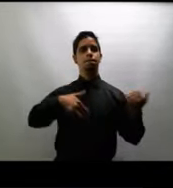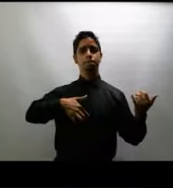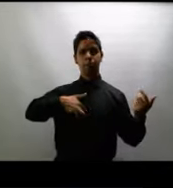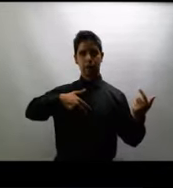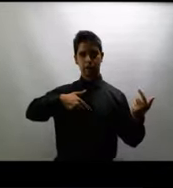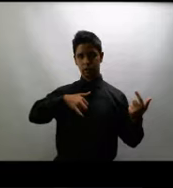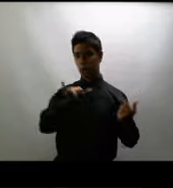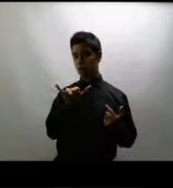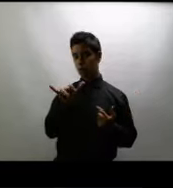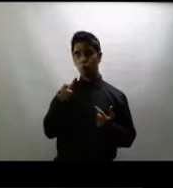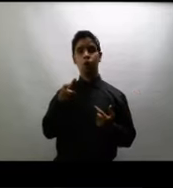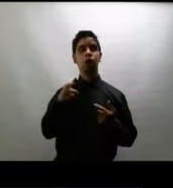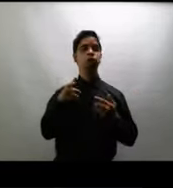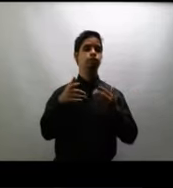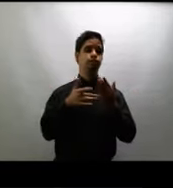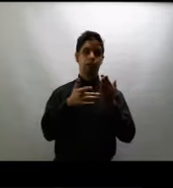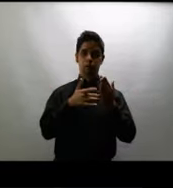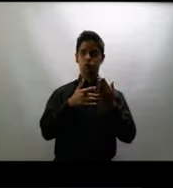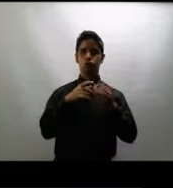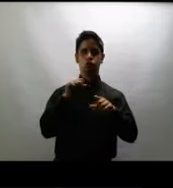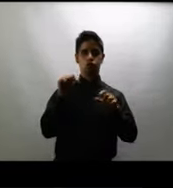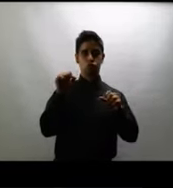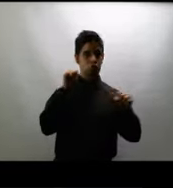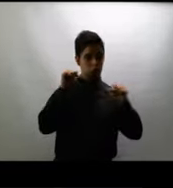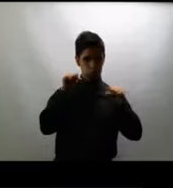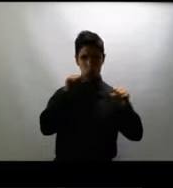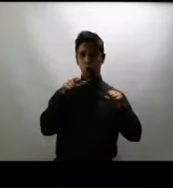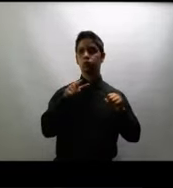el ingeniero de sonido y productor musical de las dos producciones.